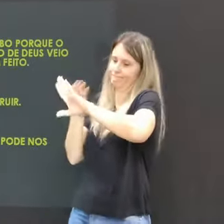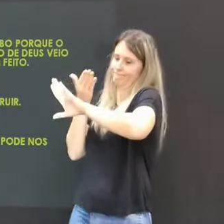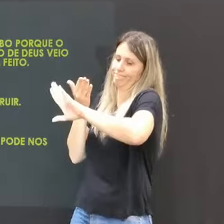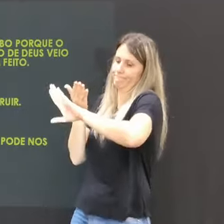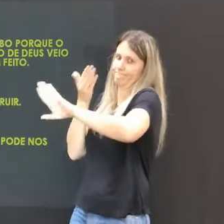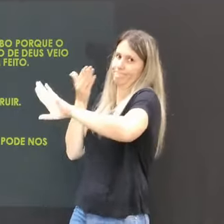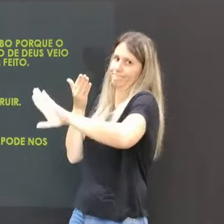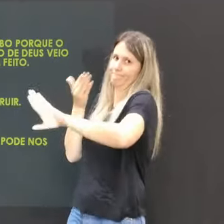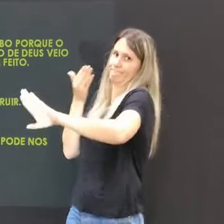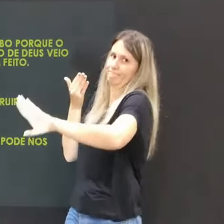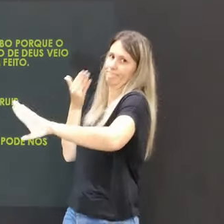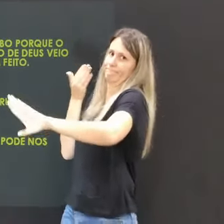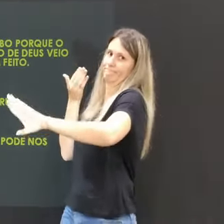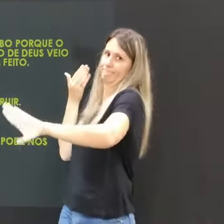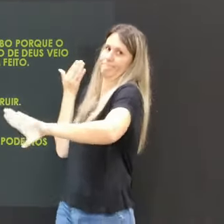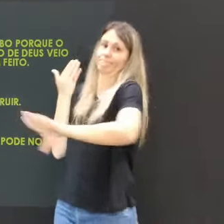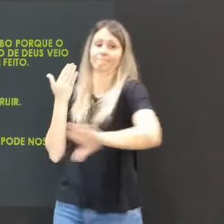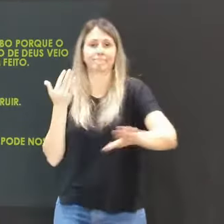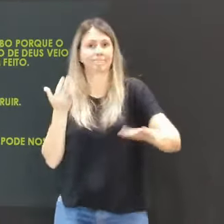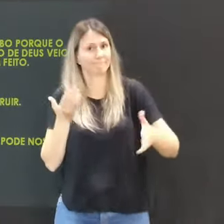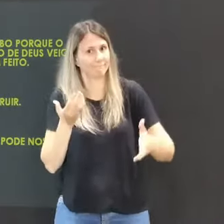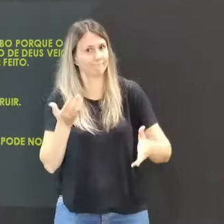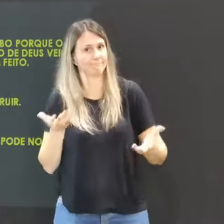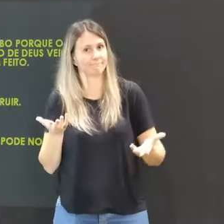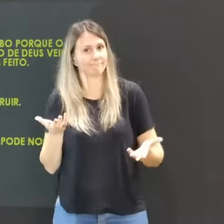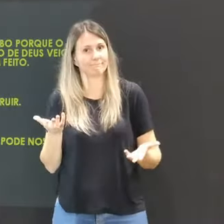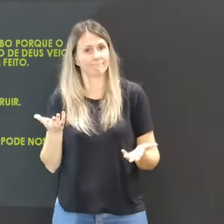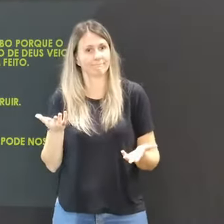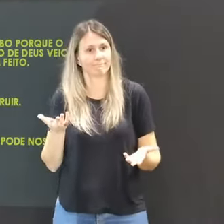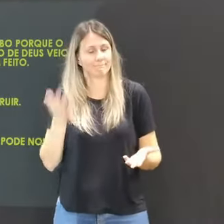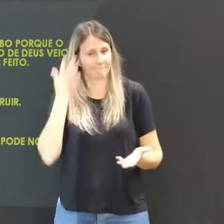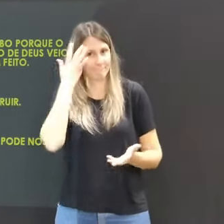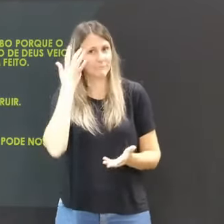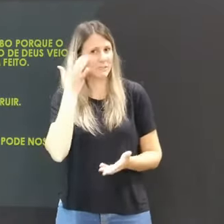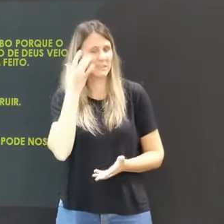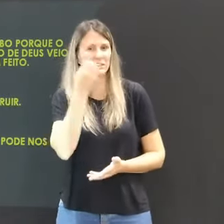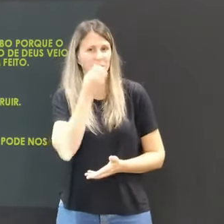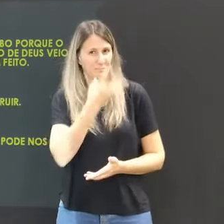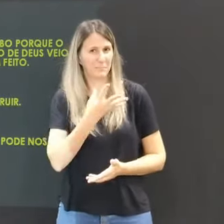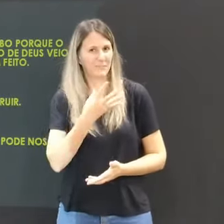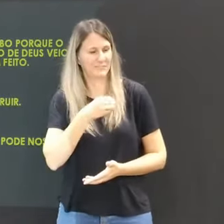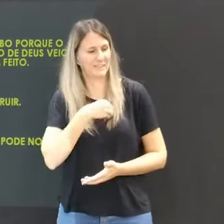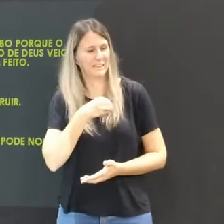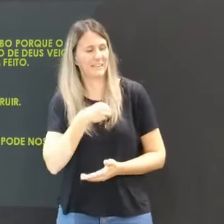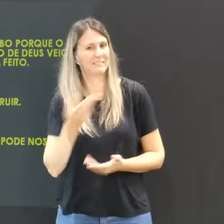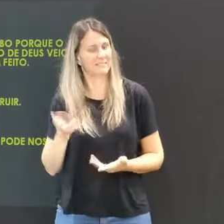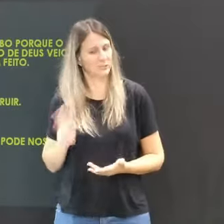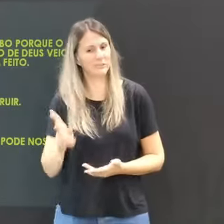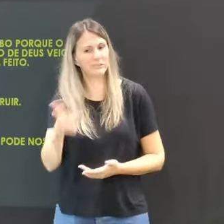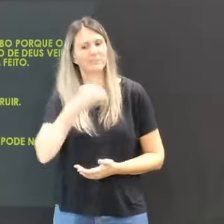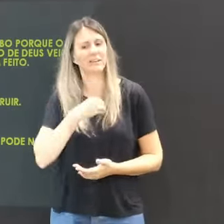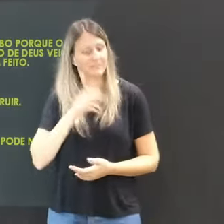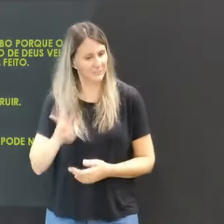aceitar isso. Por isso é o distanciamento por causa do pecado. Você acha que é bom pecar, continuar